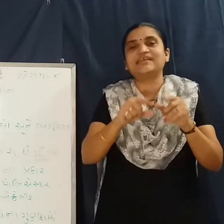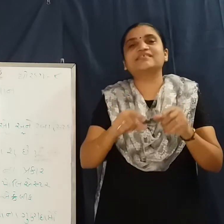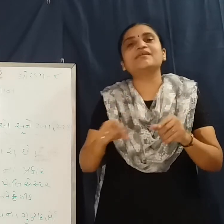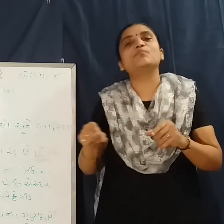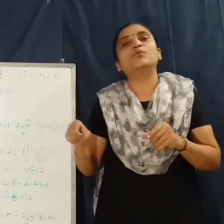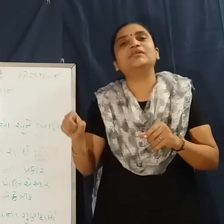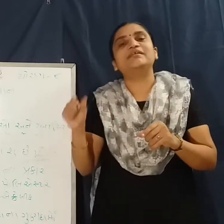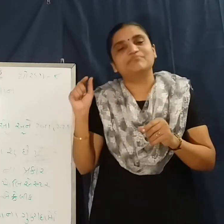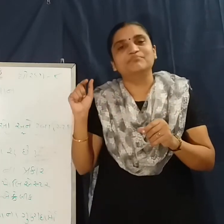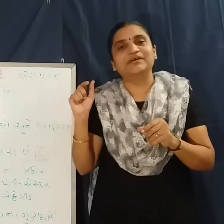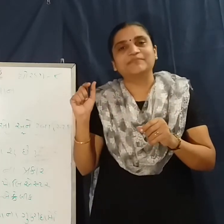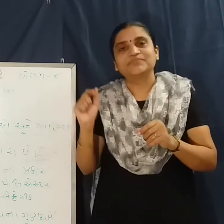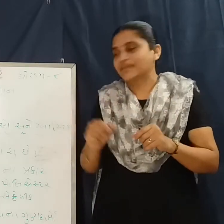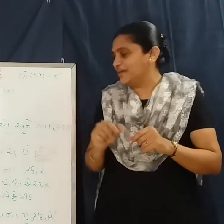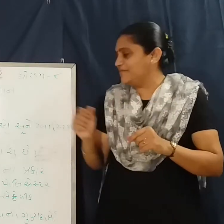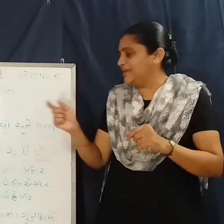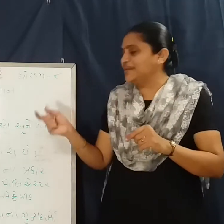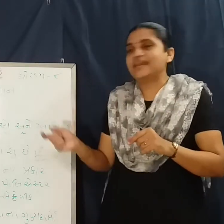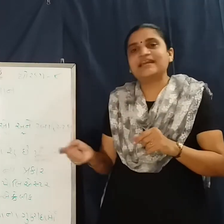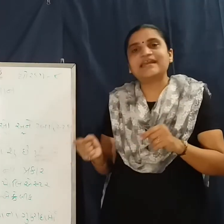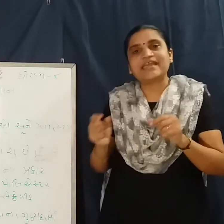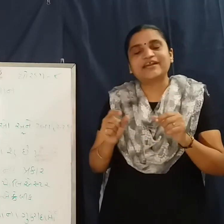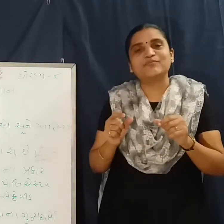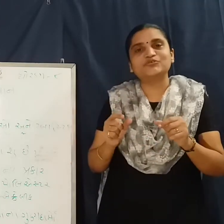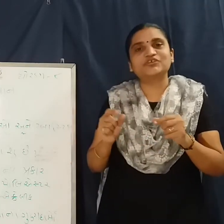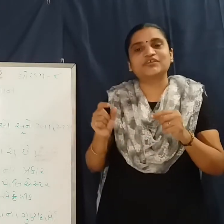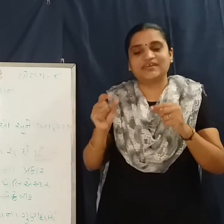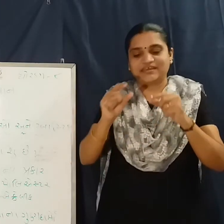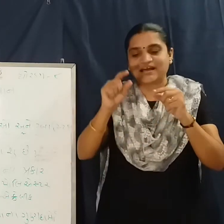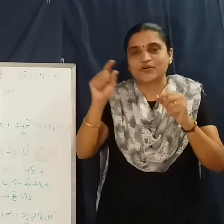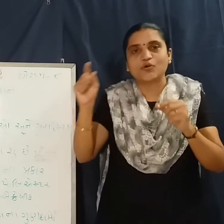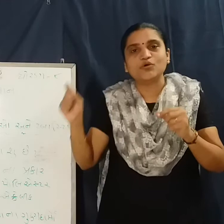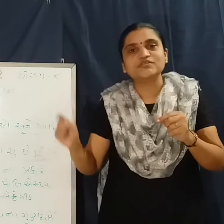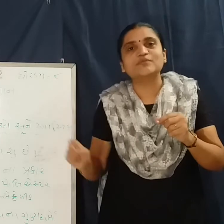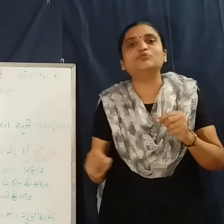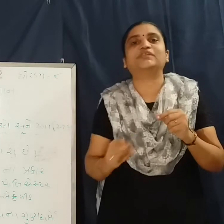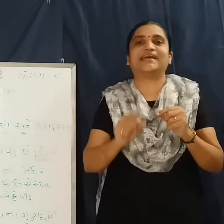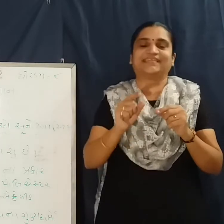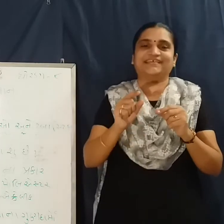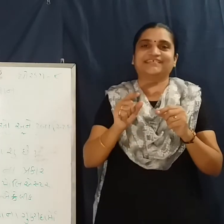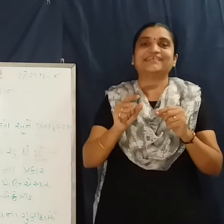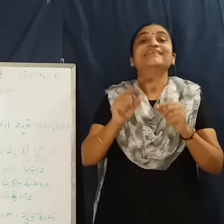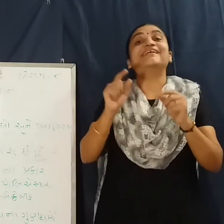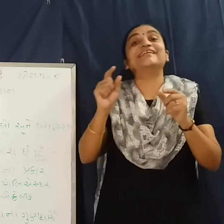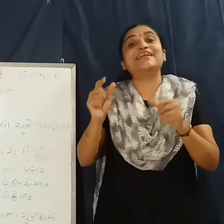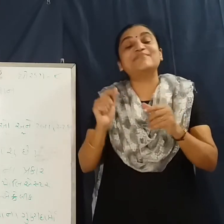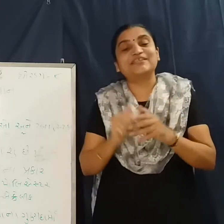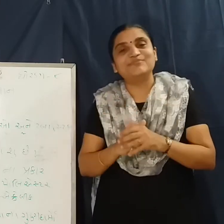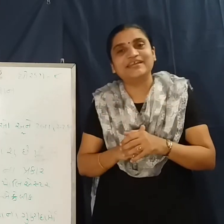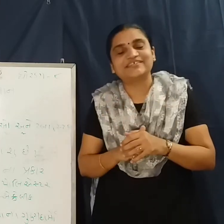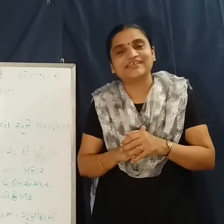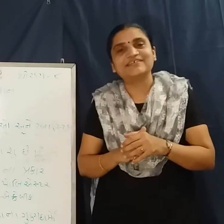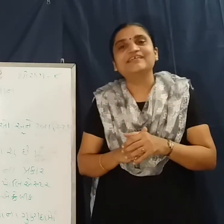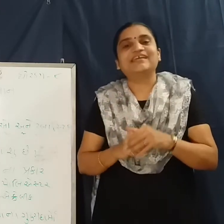છે પોલિમર। હવે નાના નાના એકમો જે છે એક આખો સમૂહ તૈયાર થાય છે અને એમાંથી બને છે